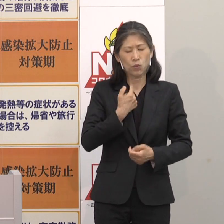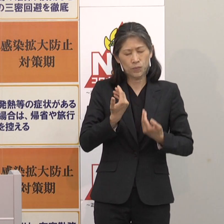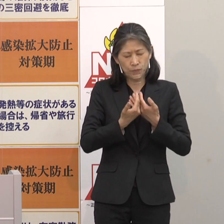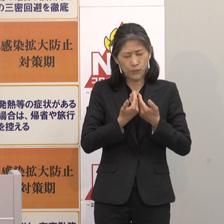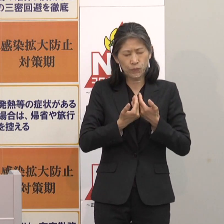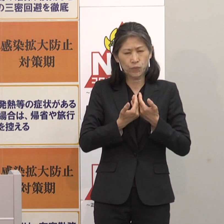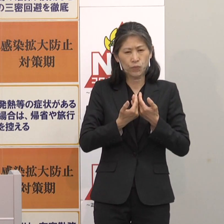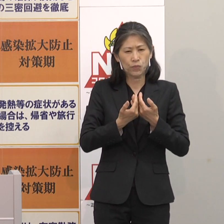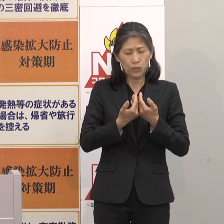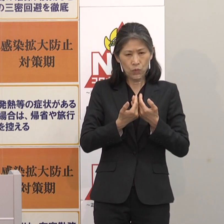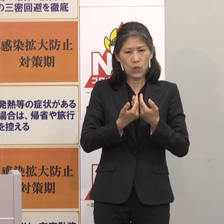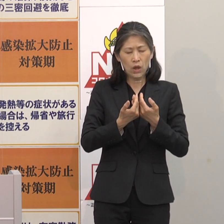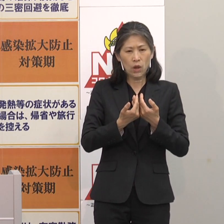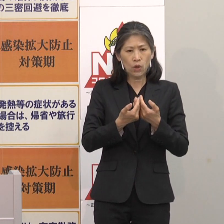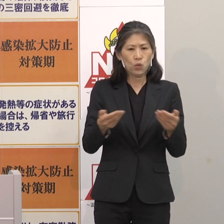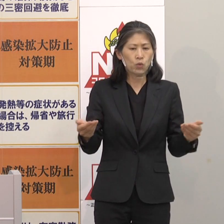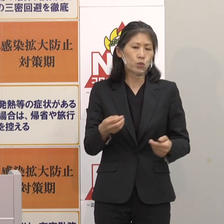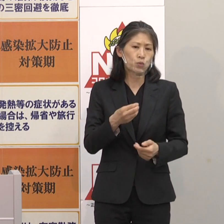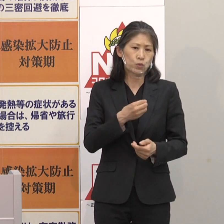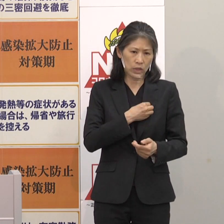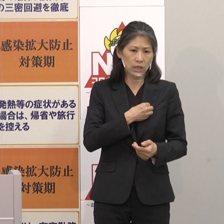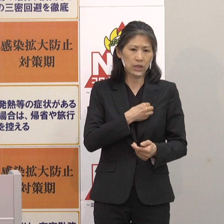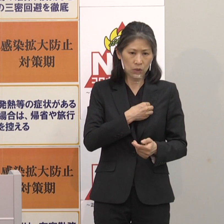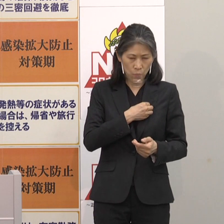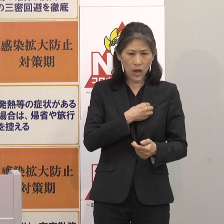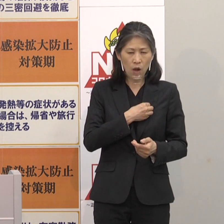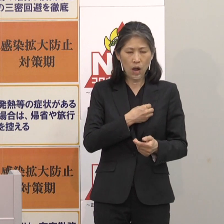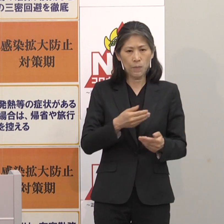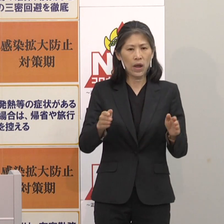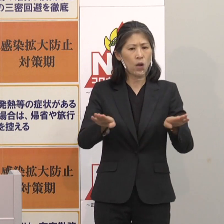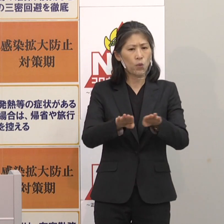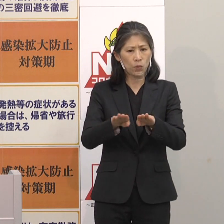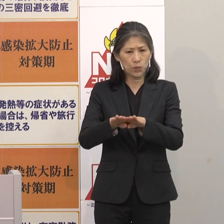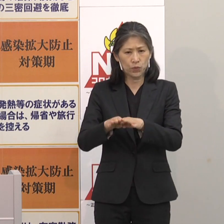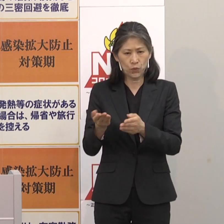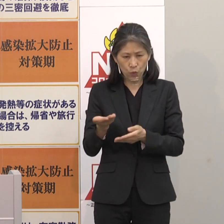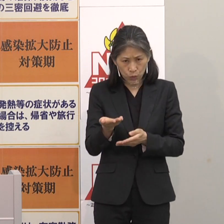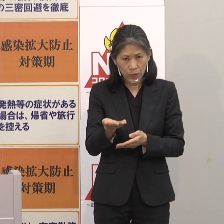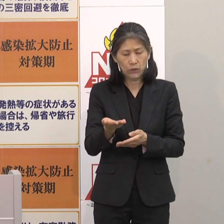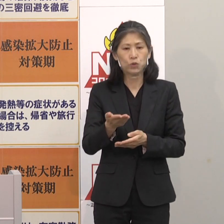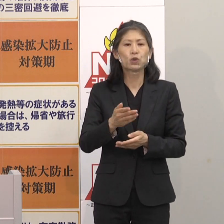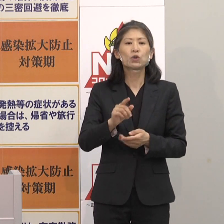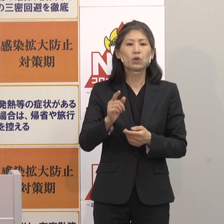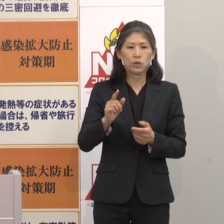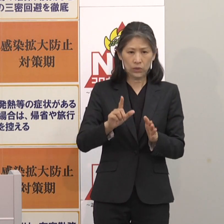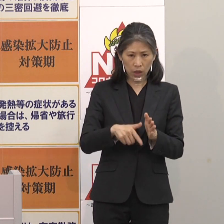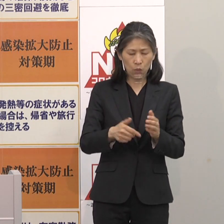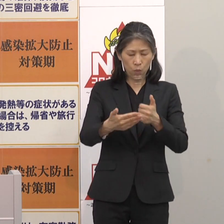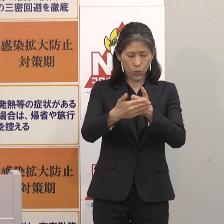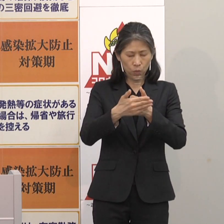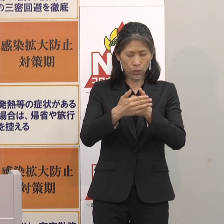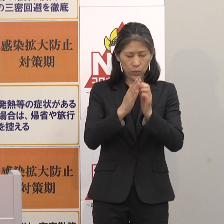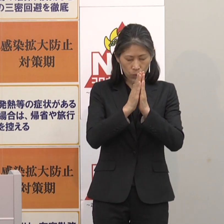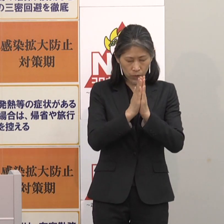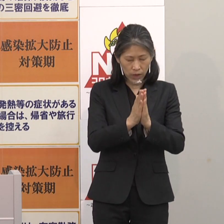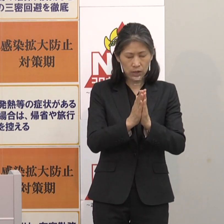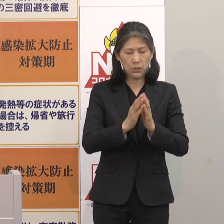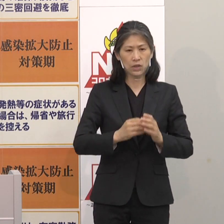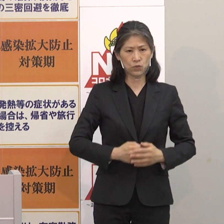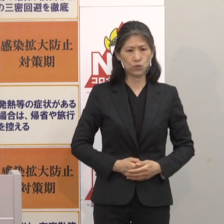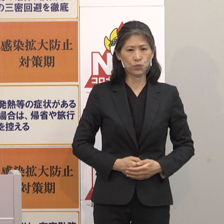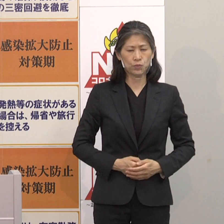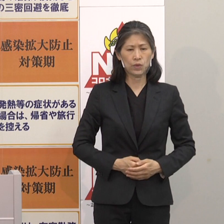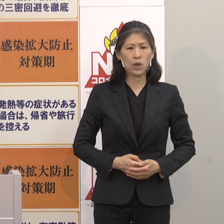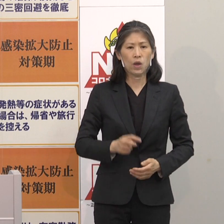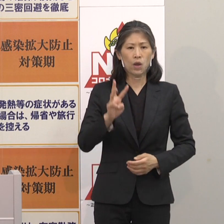しでも違う症状がある従業員の方の出勤抑制などについて改めてご協力をお願いいたします。ワ